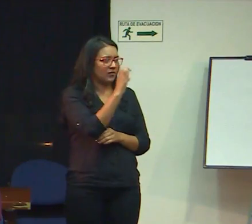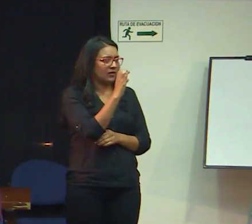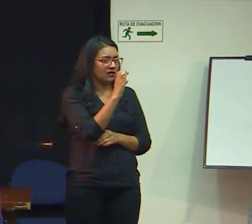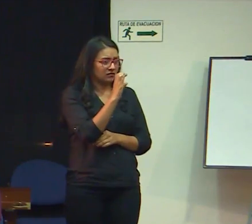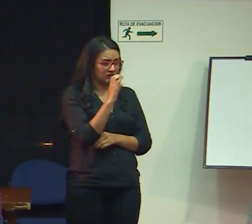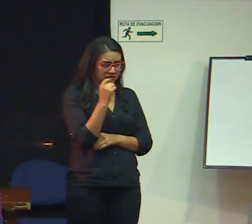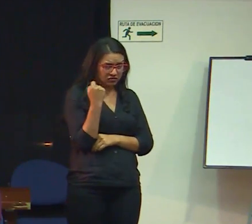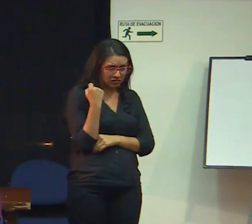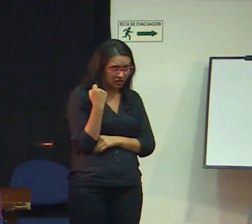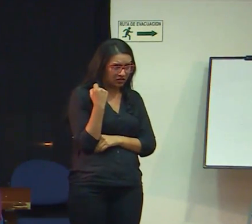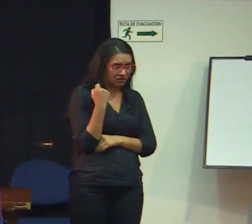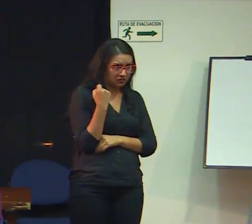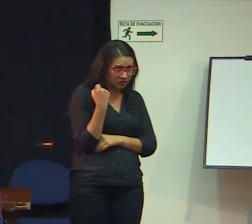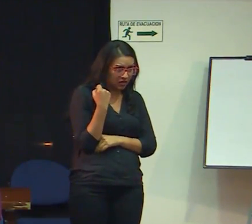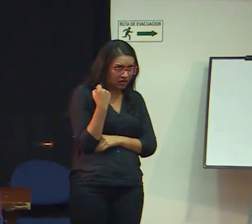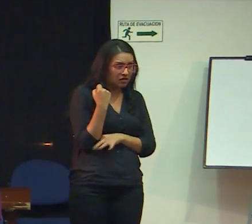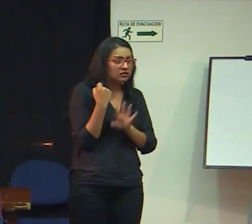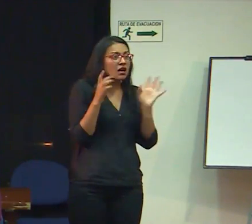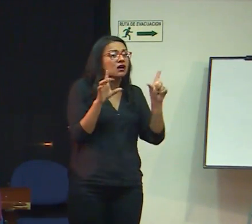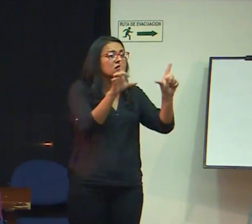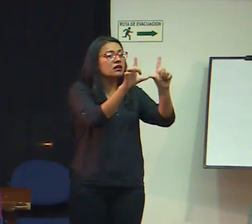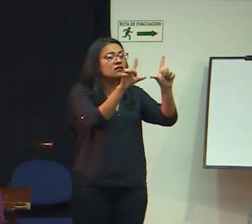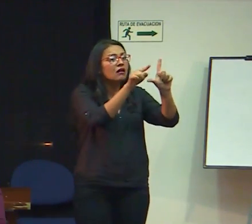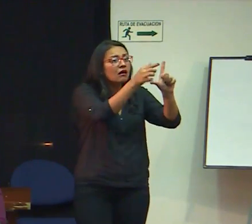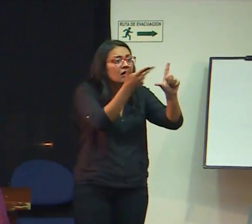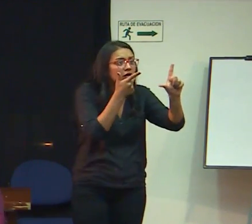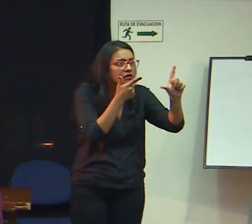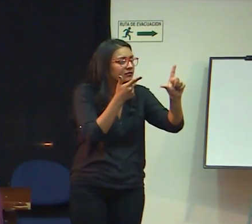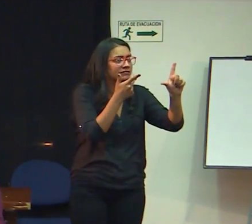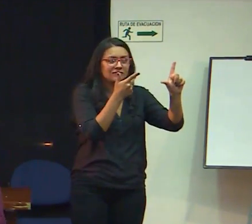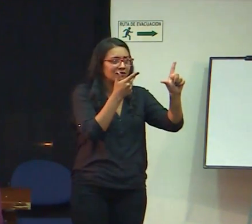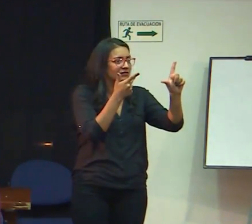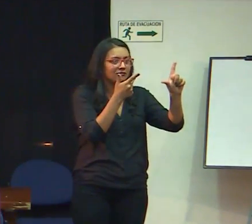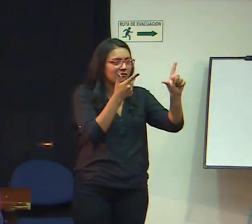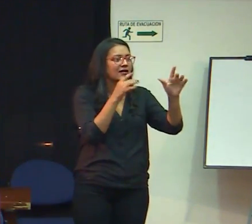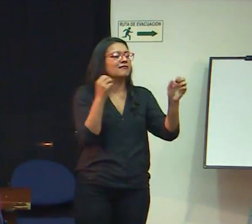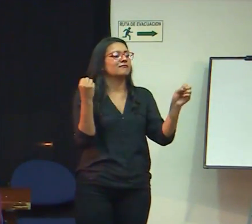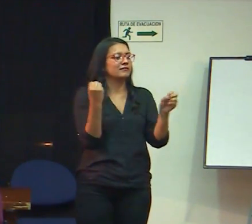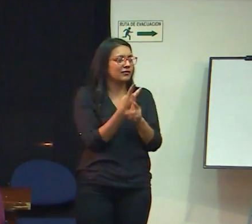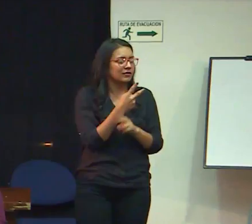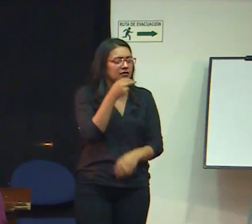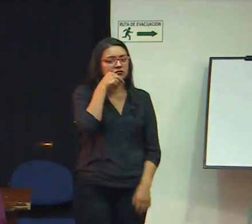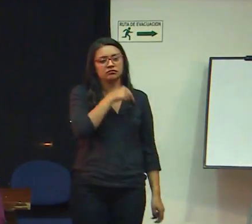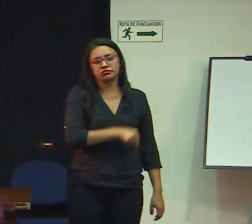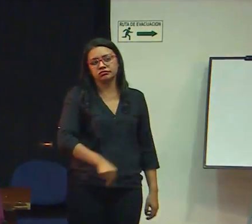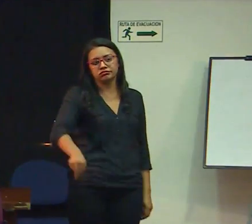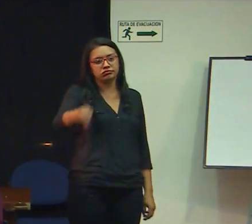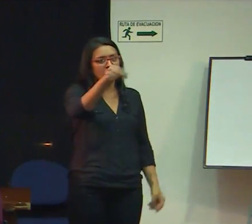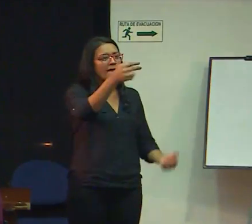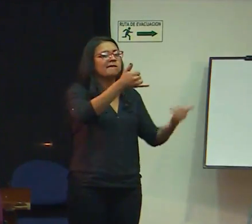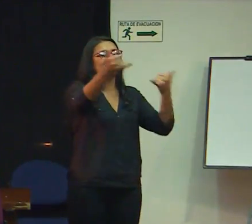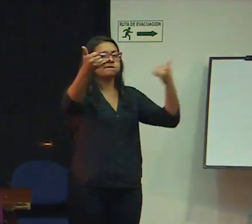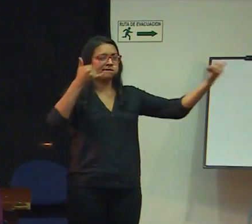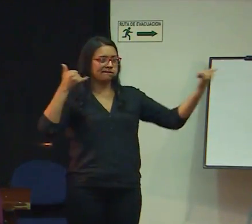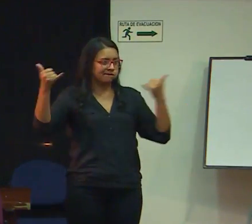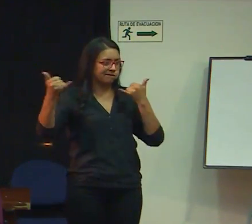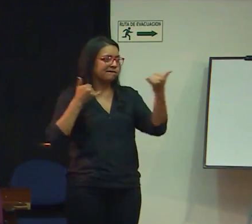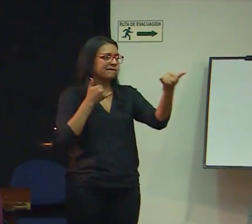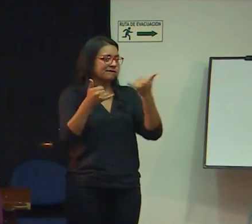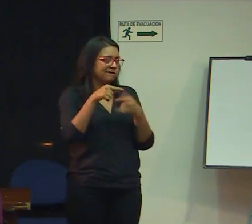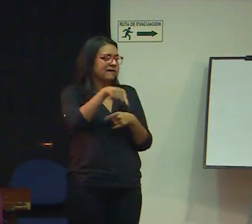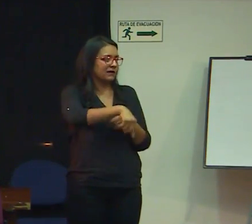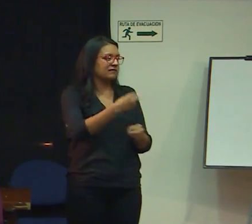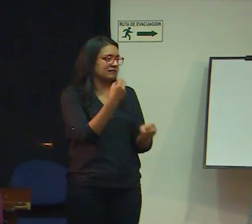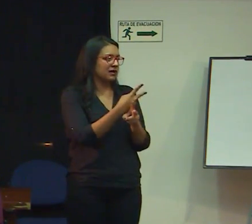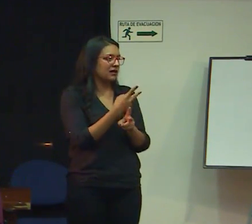no es reciente, que no solo es lo que vemos en la televisión, sino que atraviesa también las violencias cotidianas que buena parte de las personas aquí